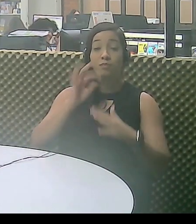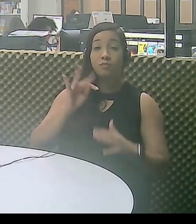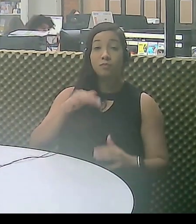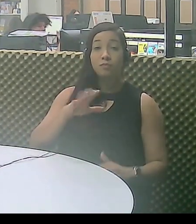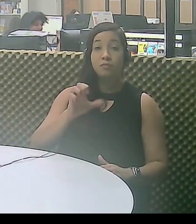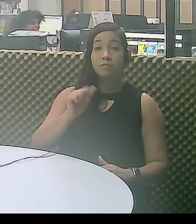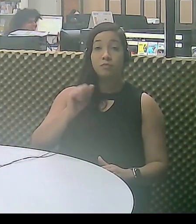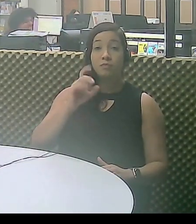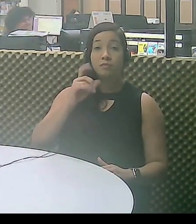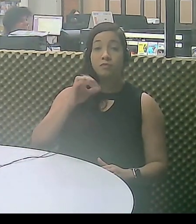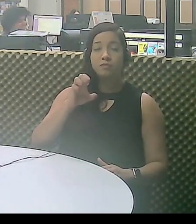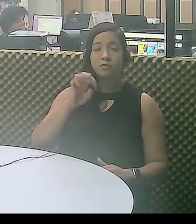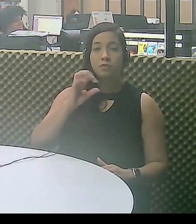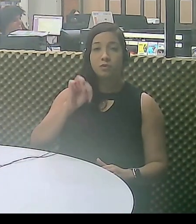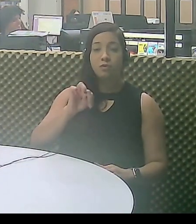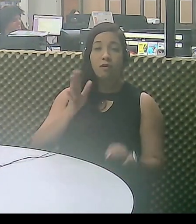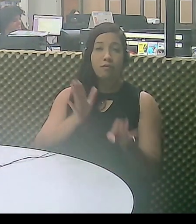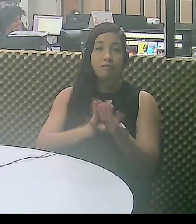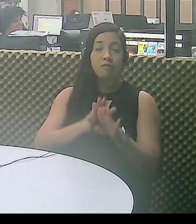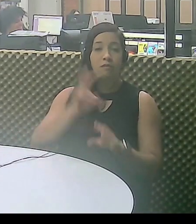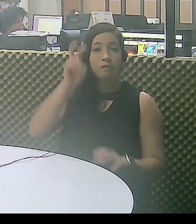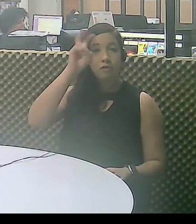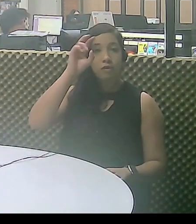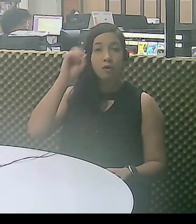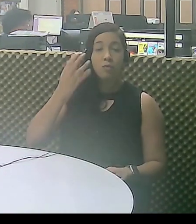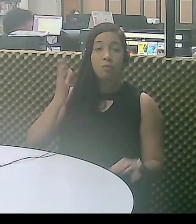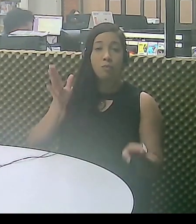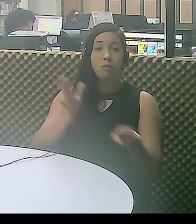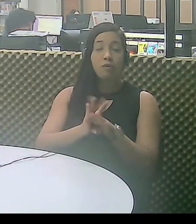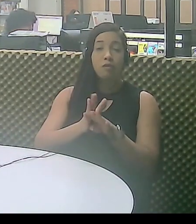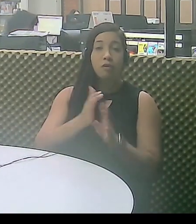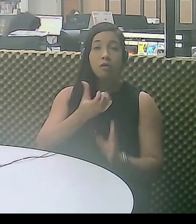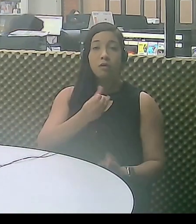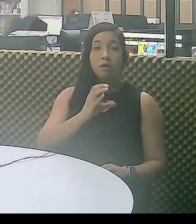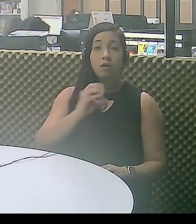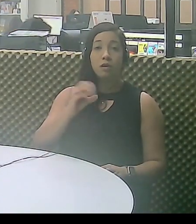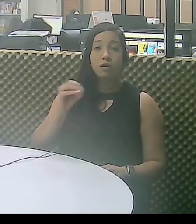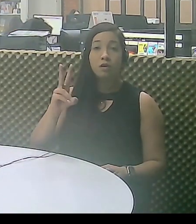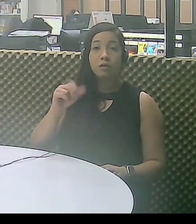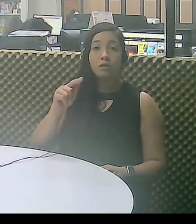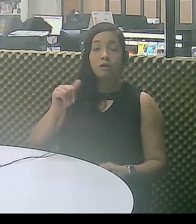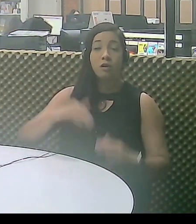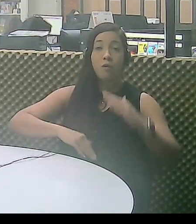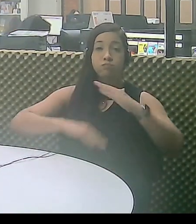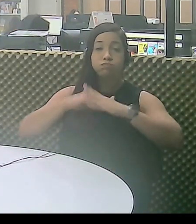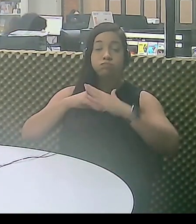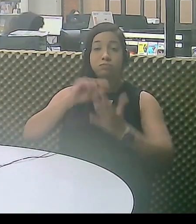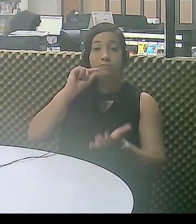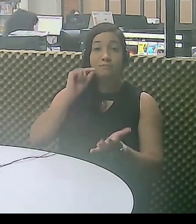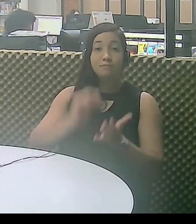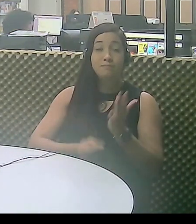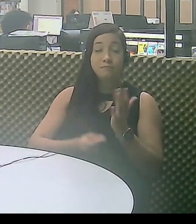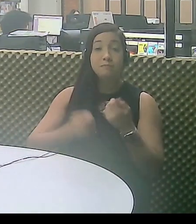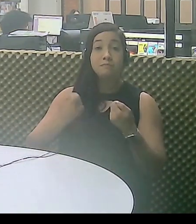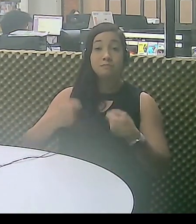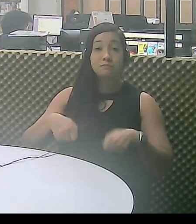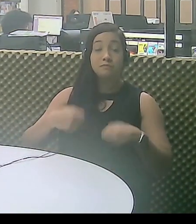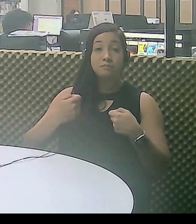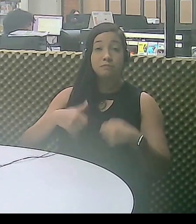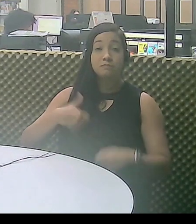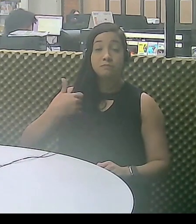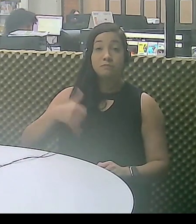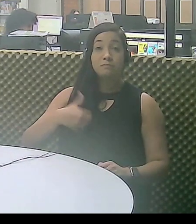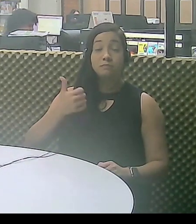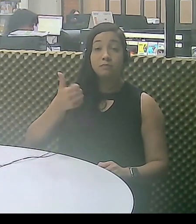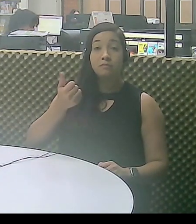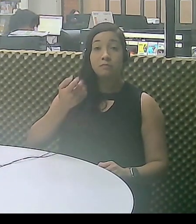Action até quinta-feira, ou até o preenchimento das 600 vagas disponibilizadas. Para se inscrever, é necessário ter idade